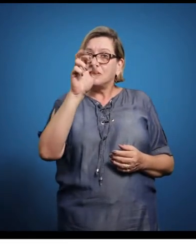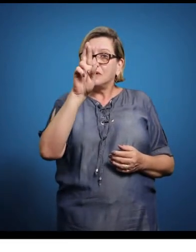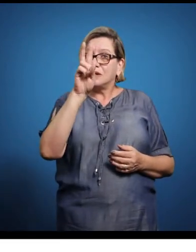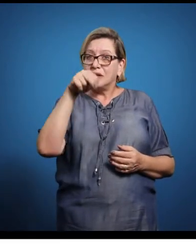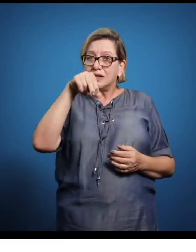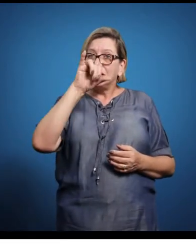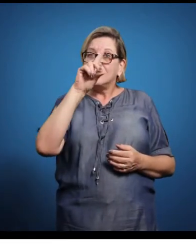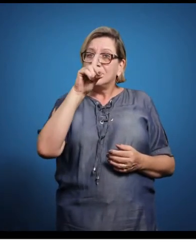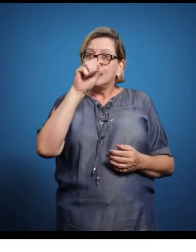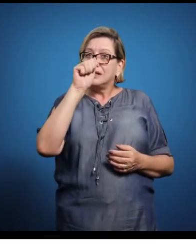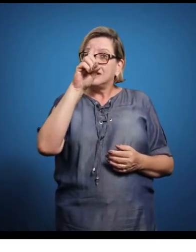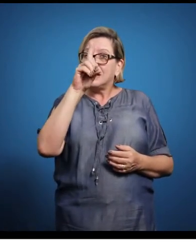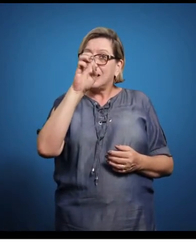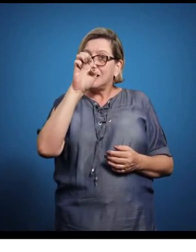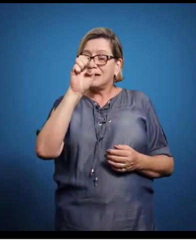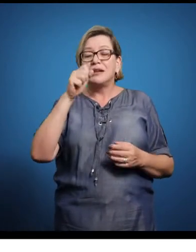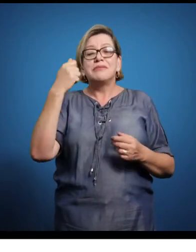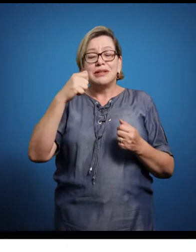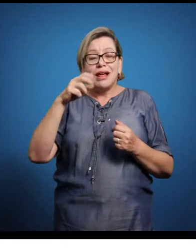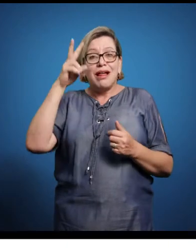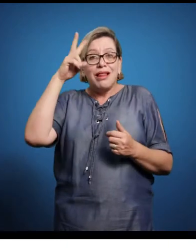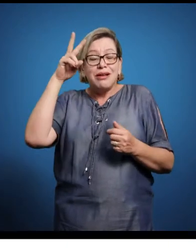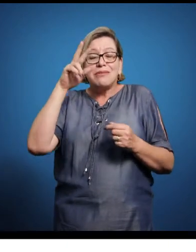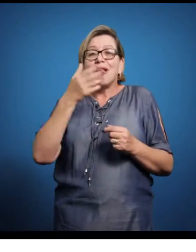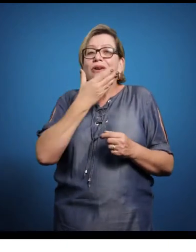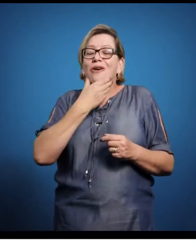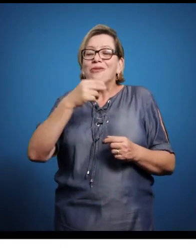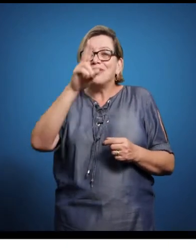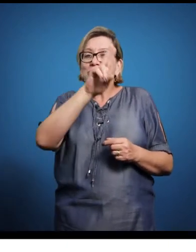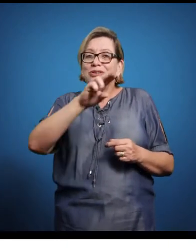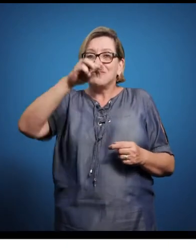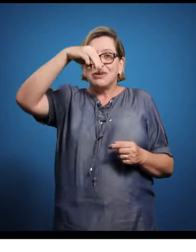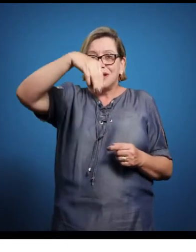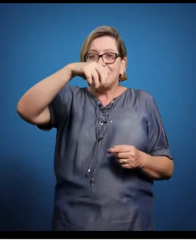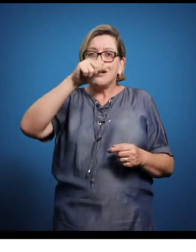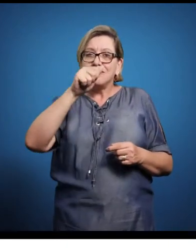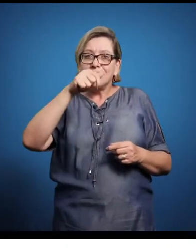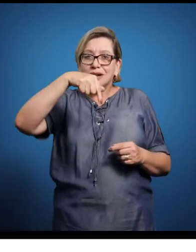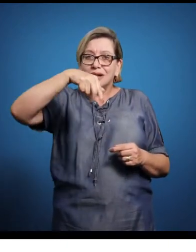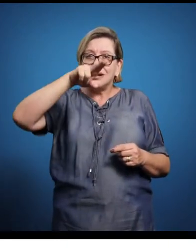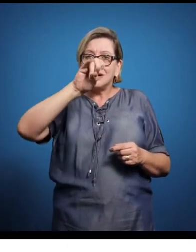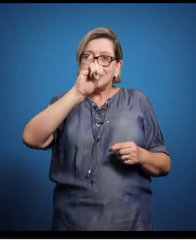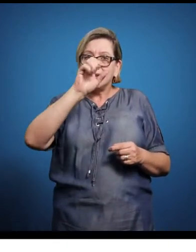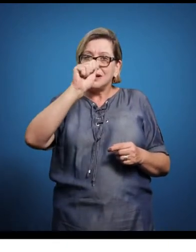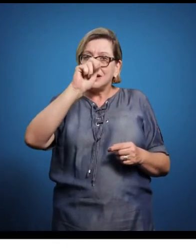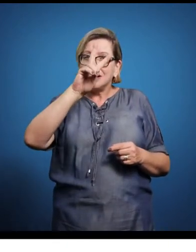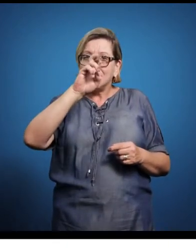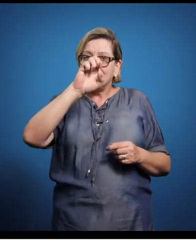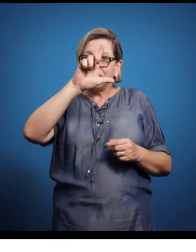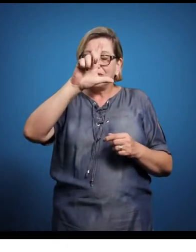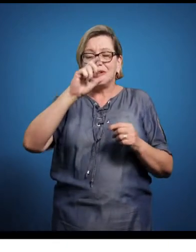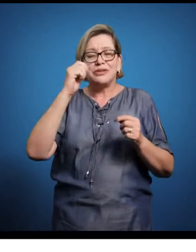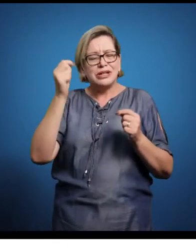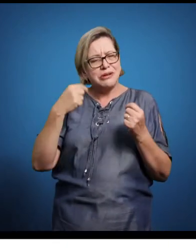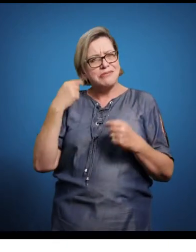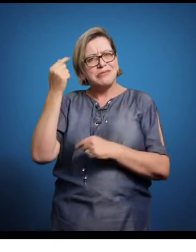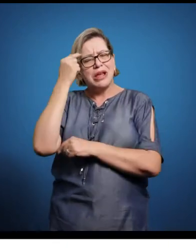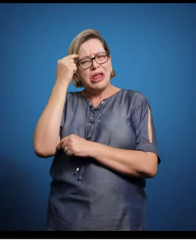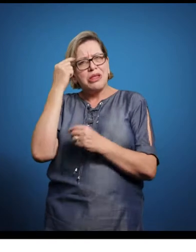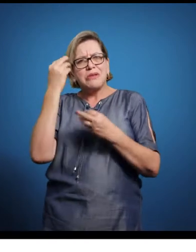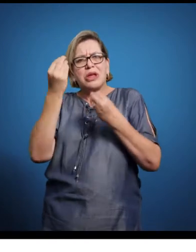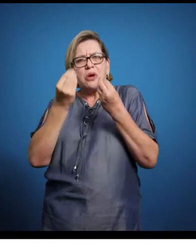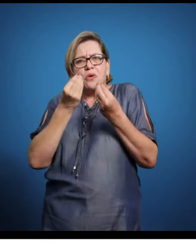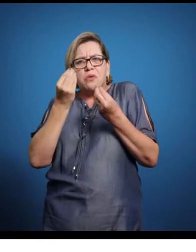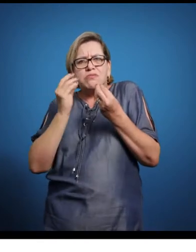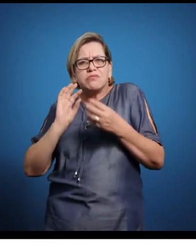maquiavel onde ele começa a querer entender o funcionamento é de principados e públicas